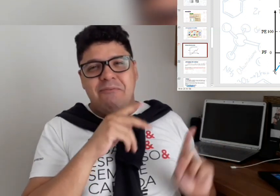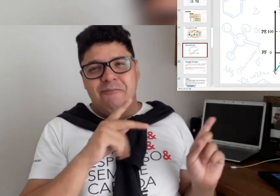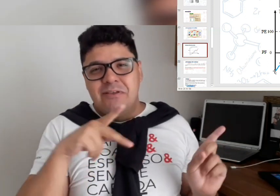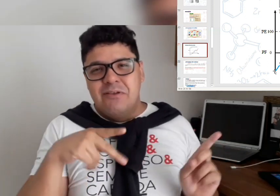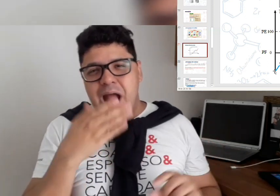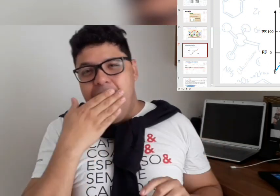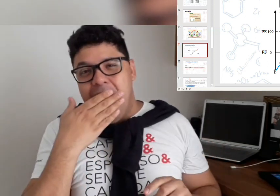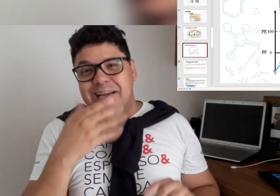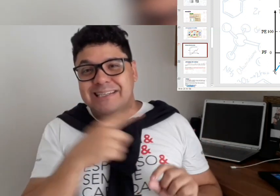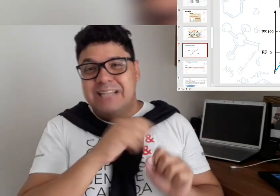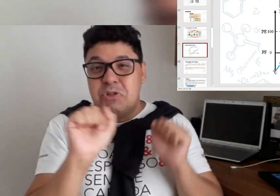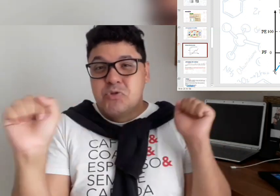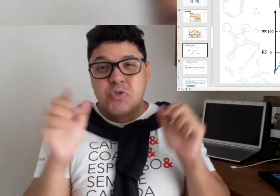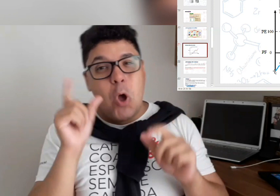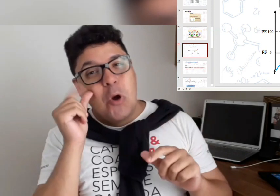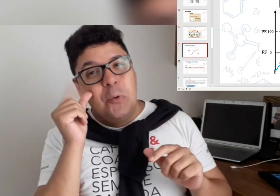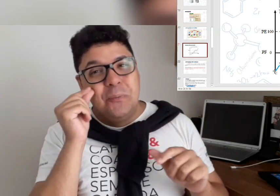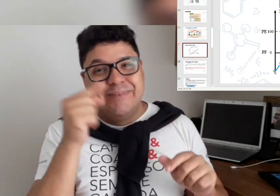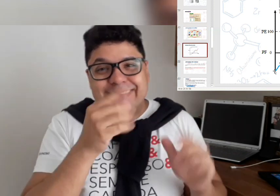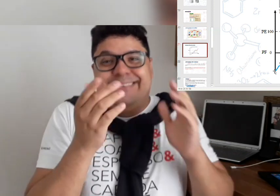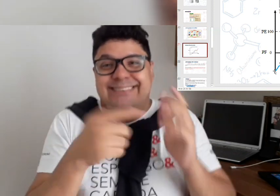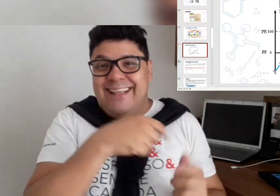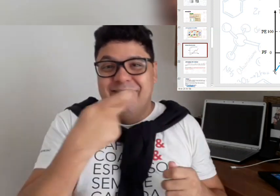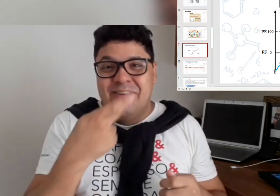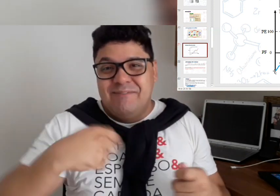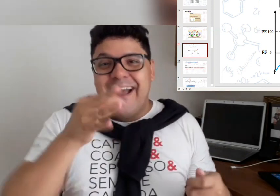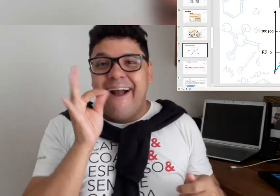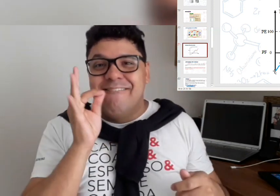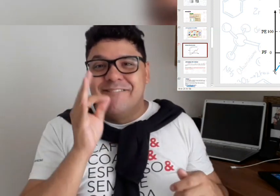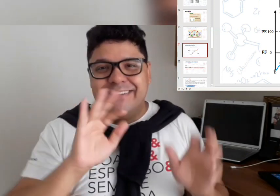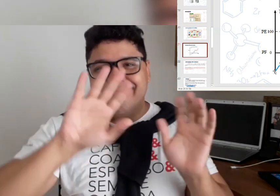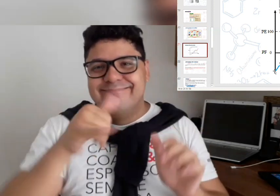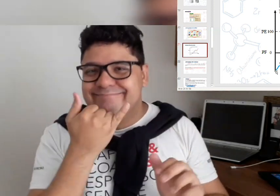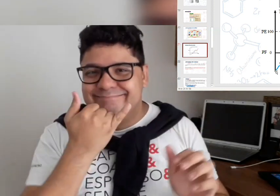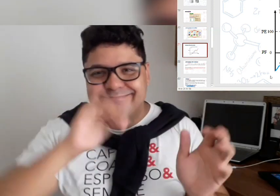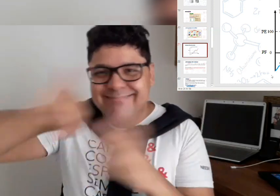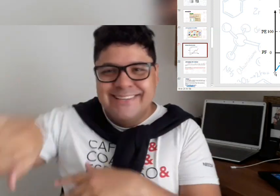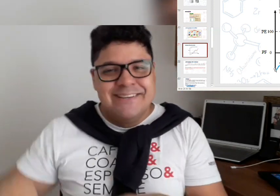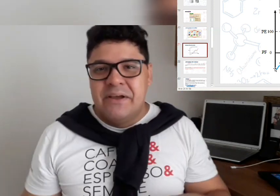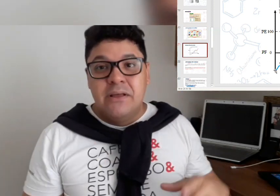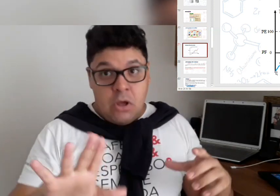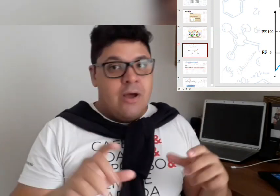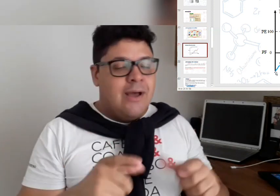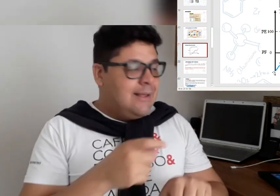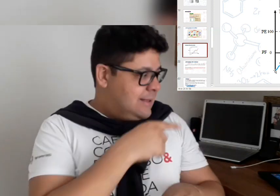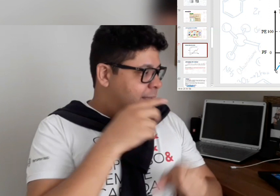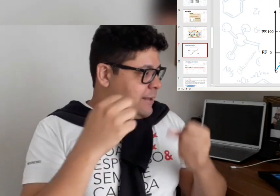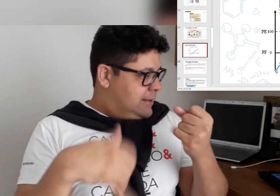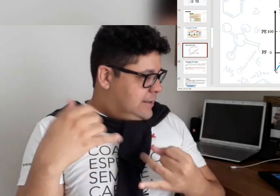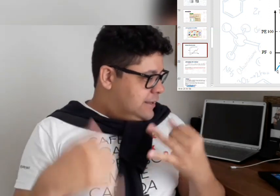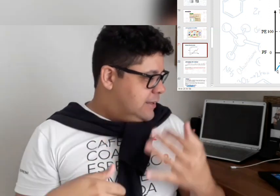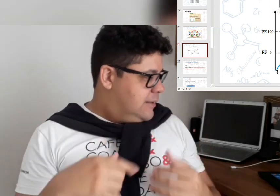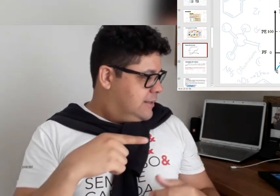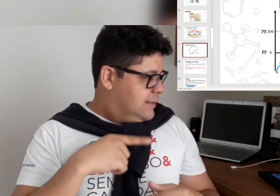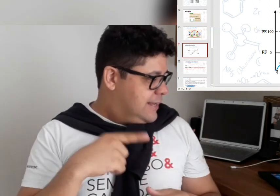Senhor Jesus, toma conta, misericórdia, precisando de um café. Ó, então esse ponto aqui,